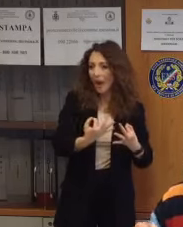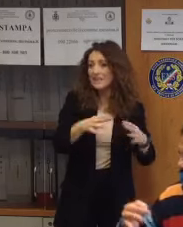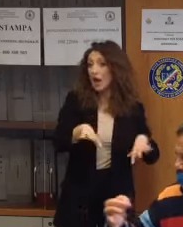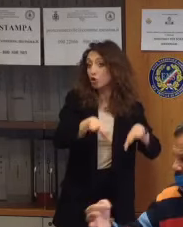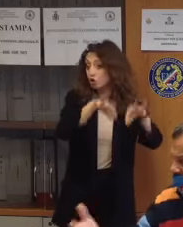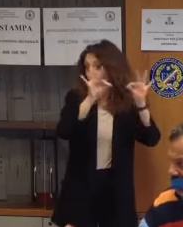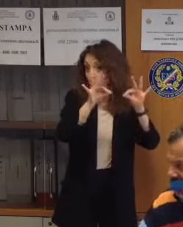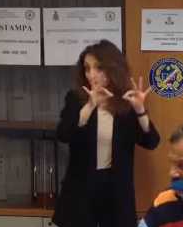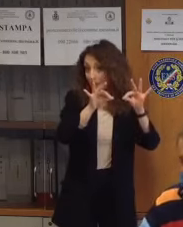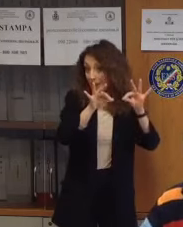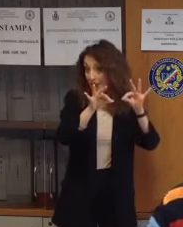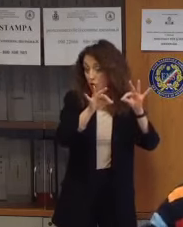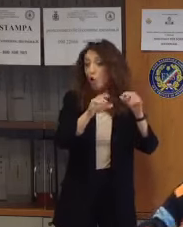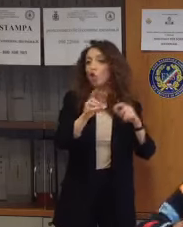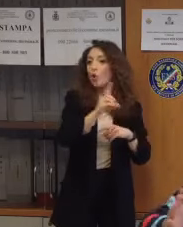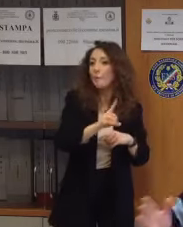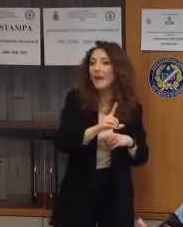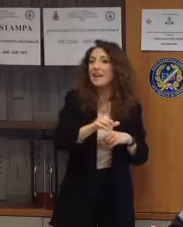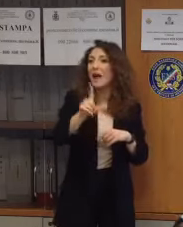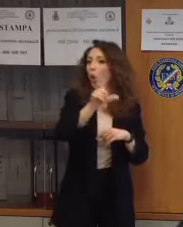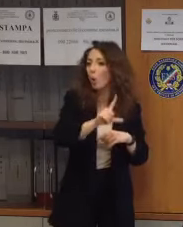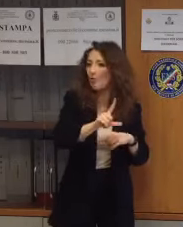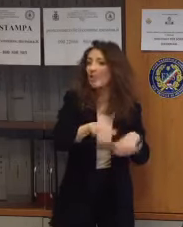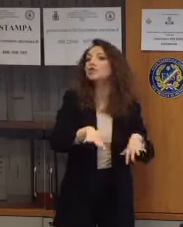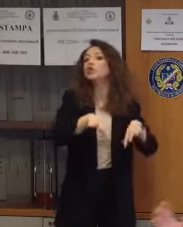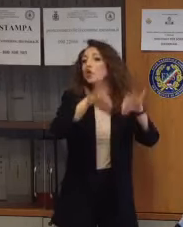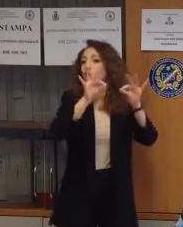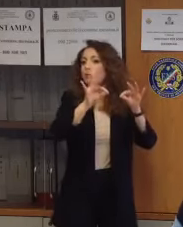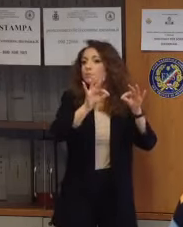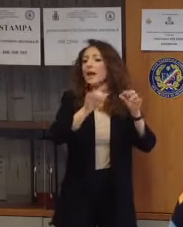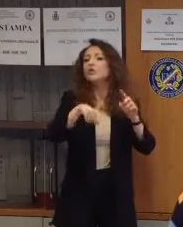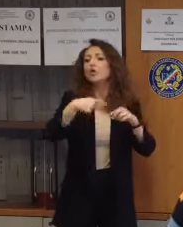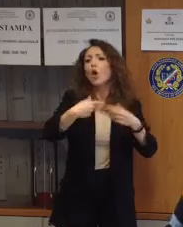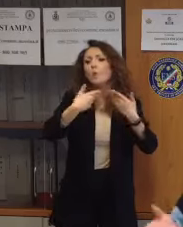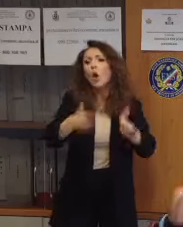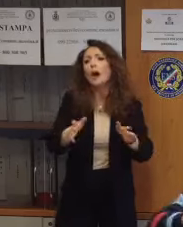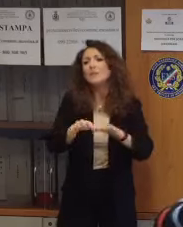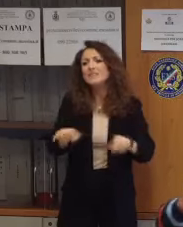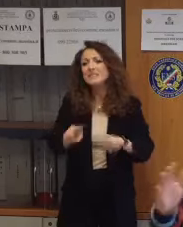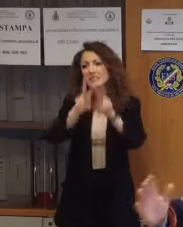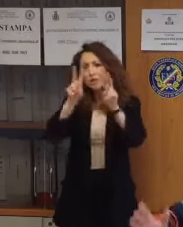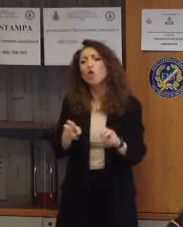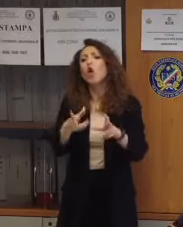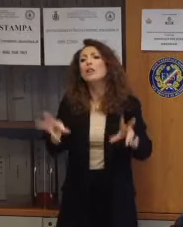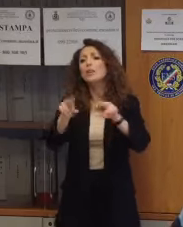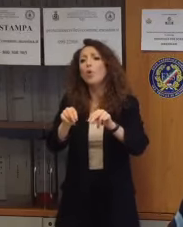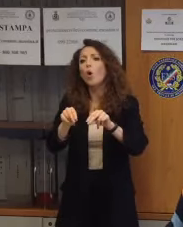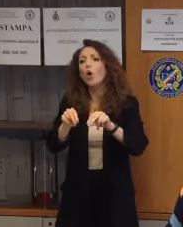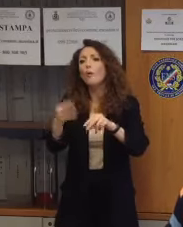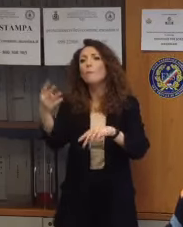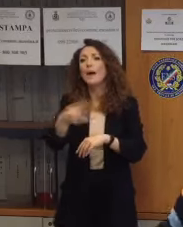si riaprirà martedì, ma non vi preoccupate perché le risorse ci sono. Vi dirò anche perché